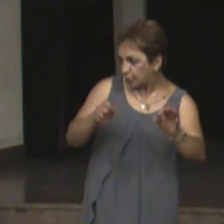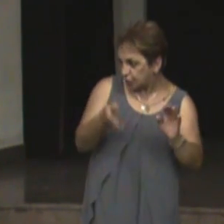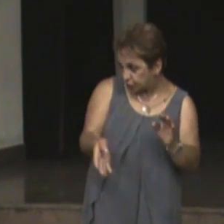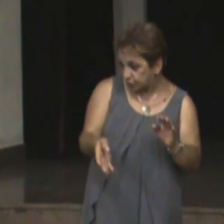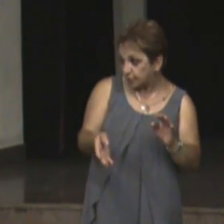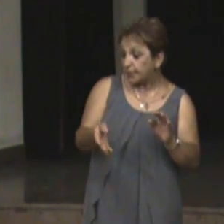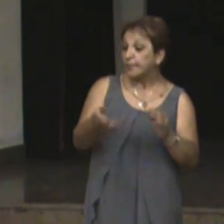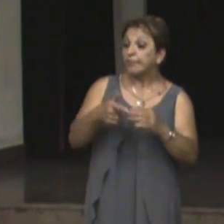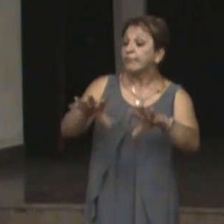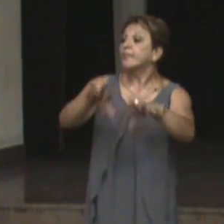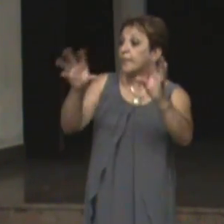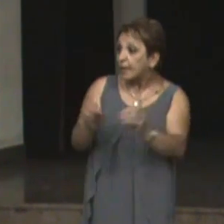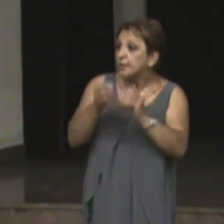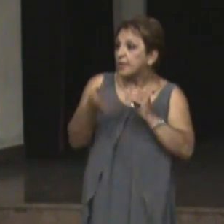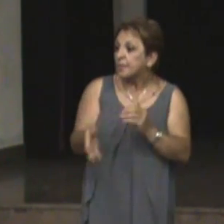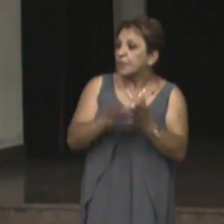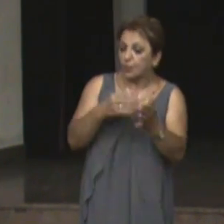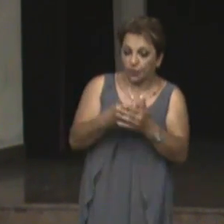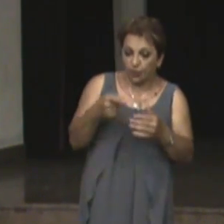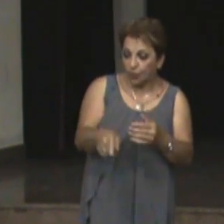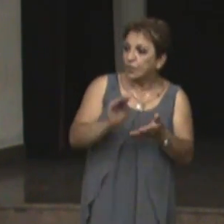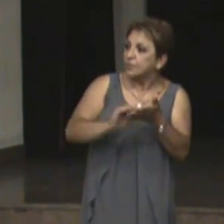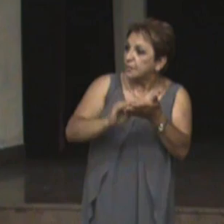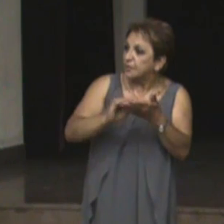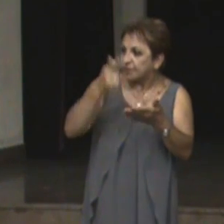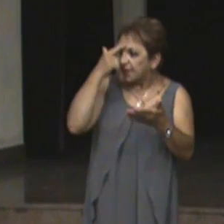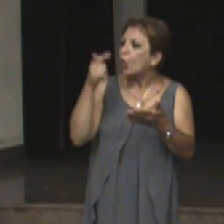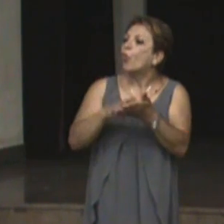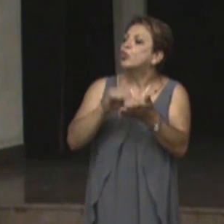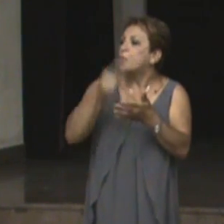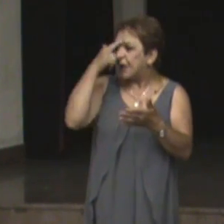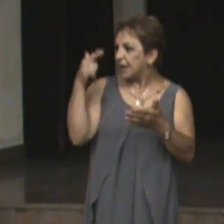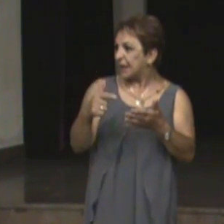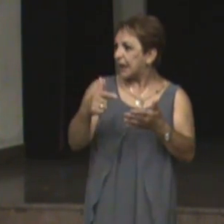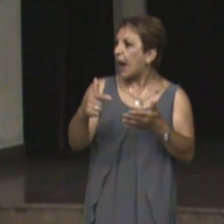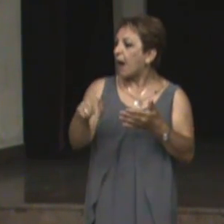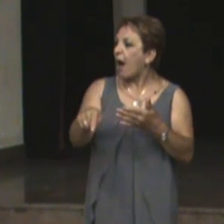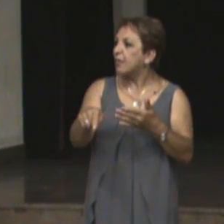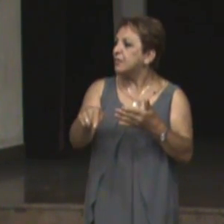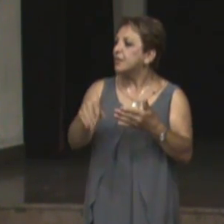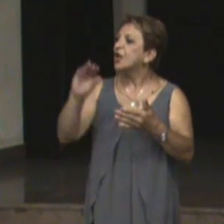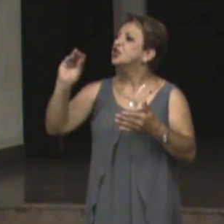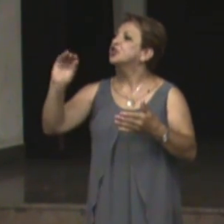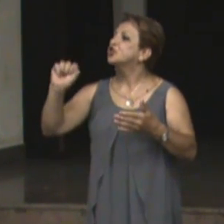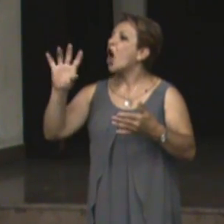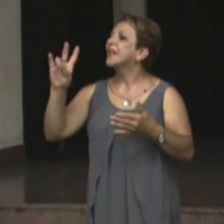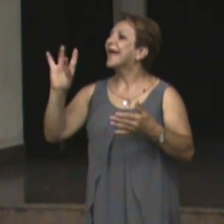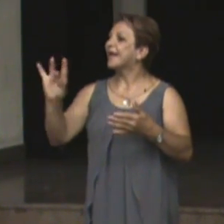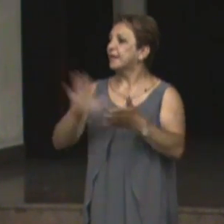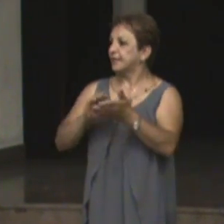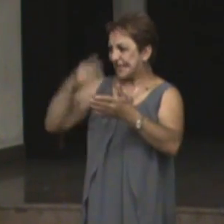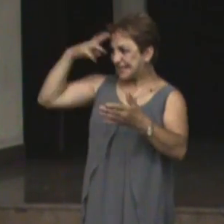եւ ընդհանրապես այս ժանրը, գրական այս ժանրը կար մինչև Քրիստոս, այնպես չէ,